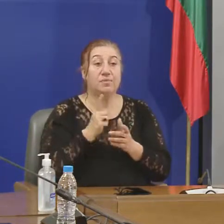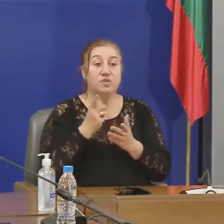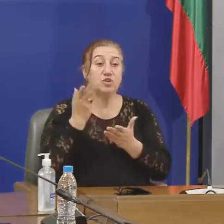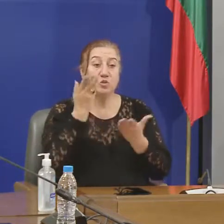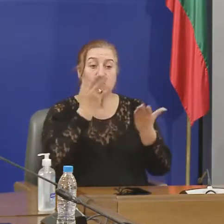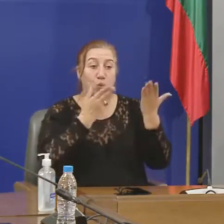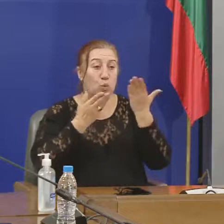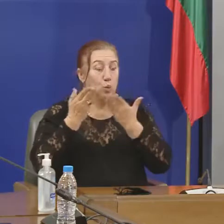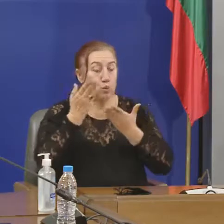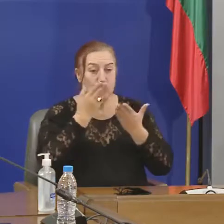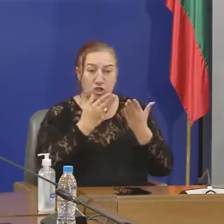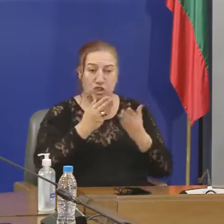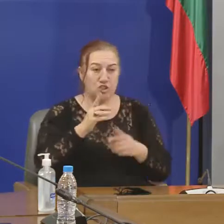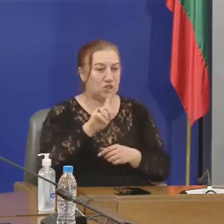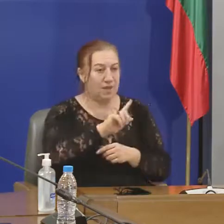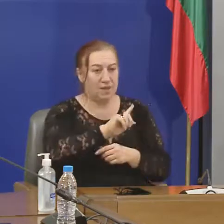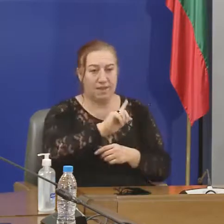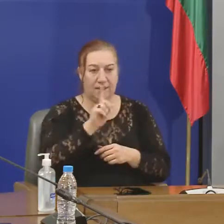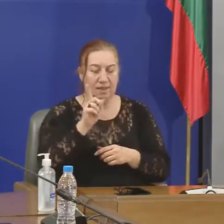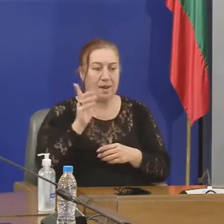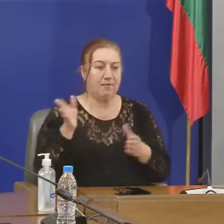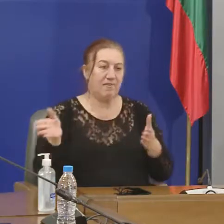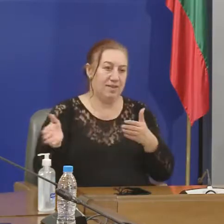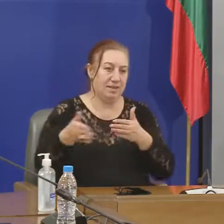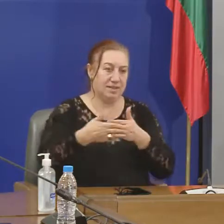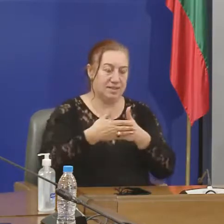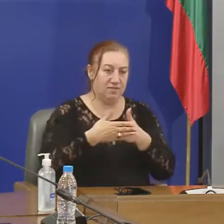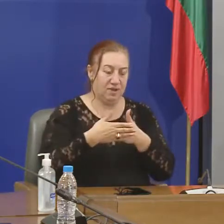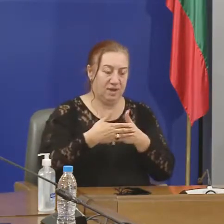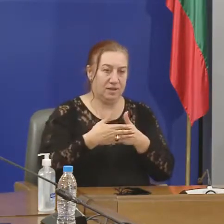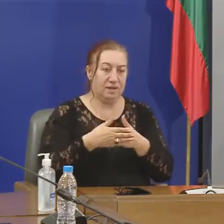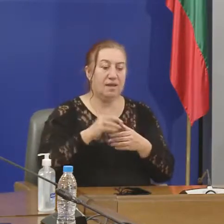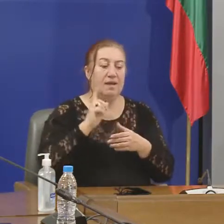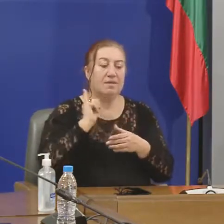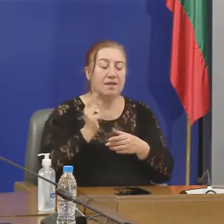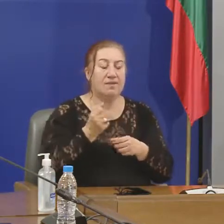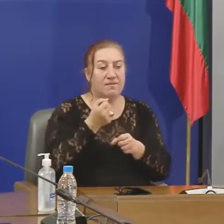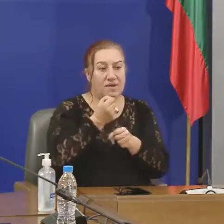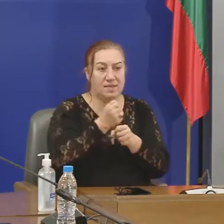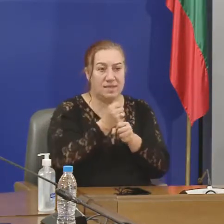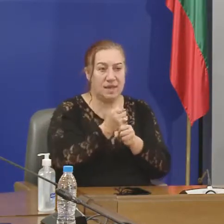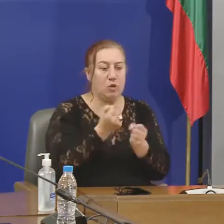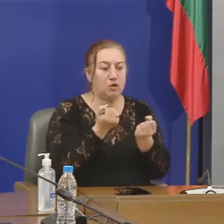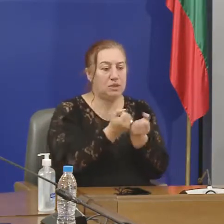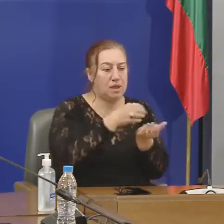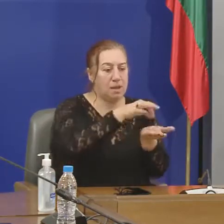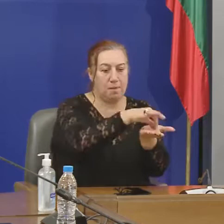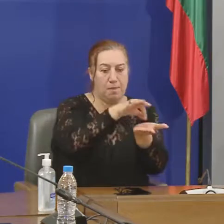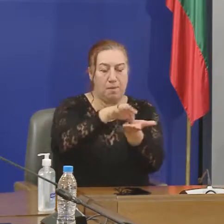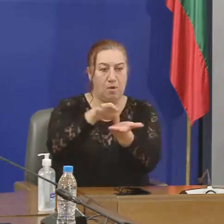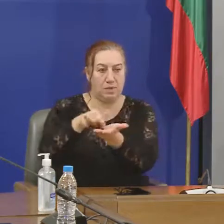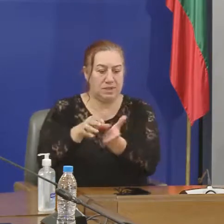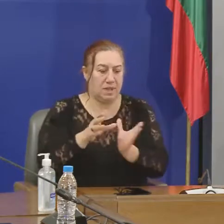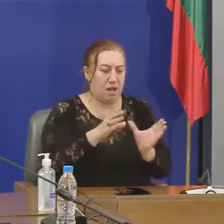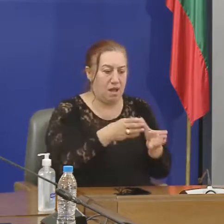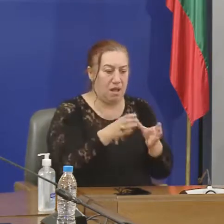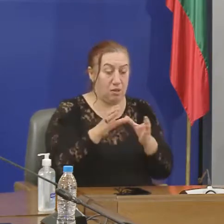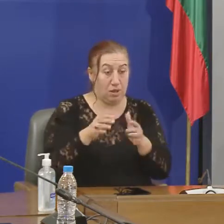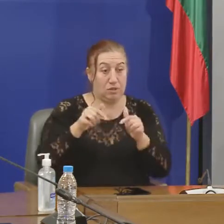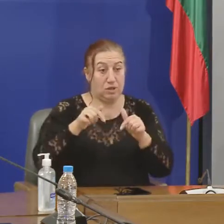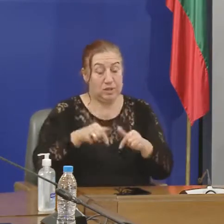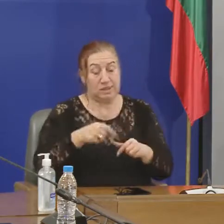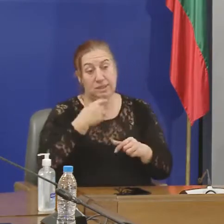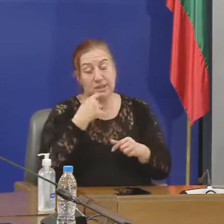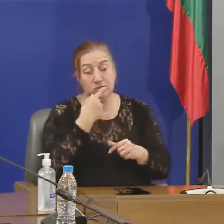училищата не трябва да се затварят първи и трябва да се действа локално, каза го и на здравния министър,